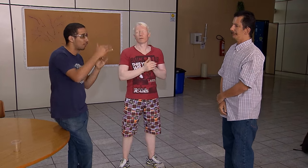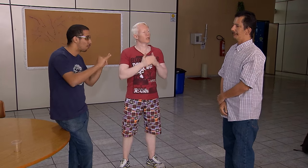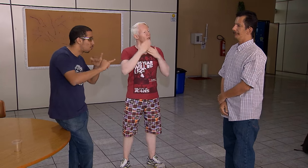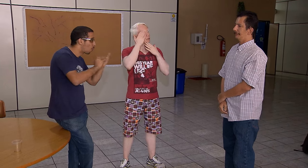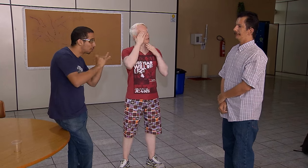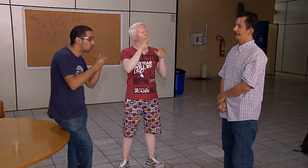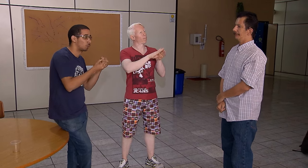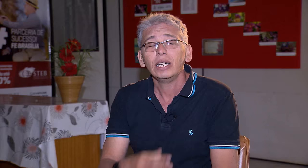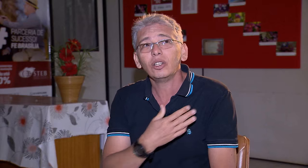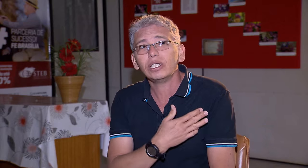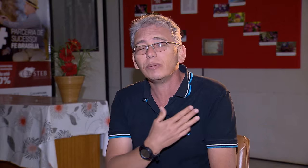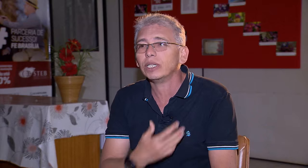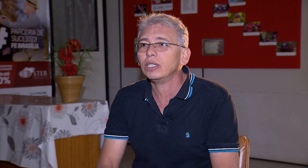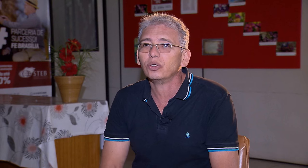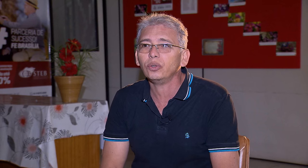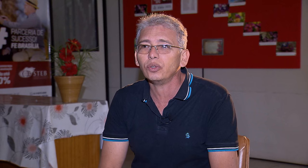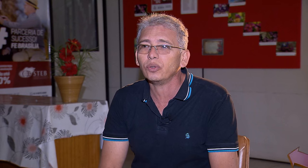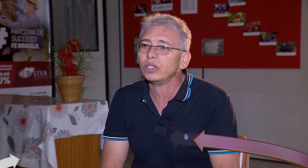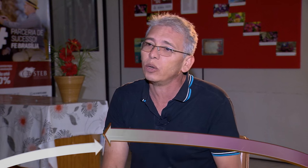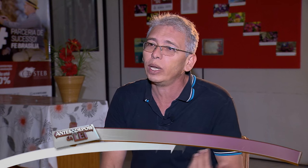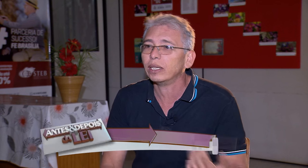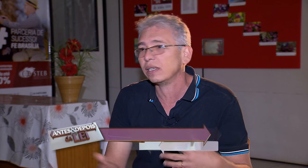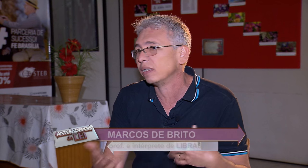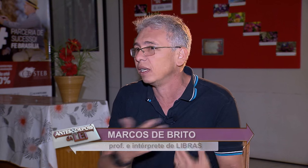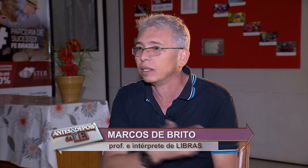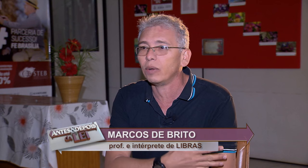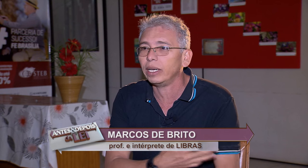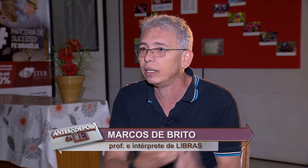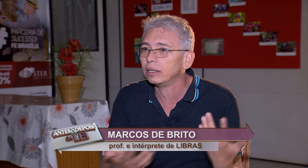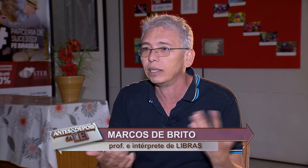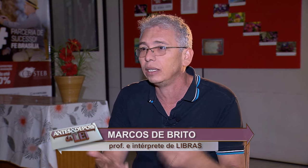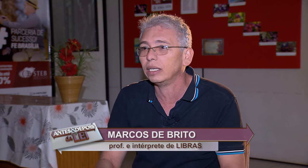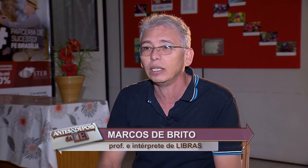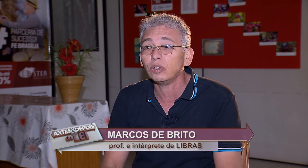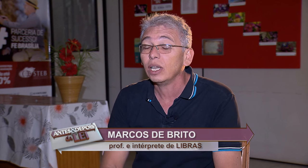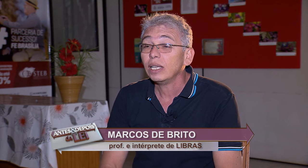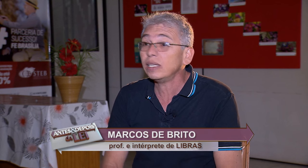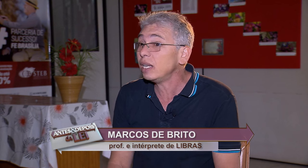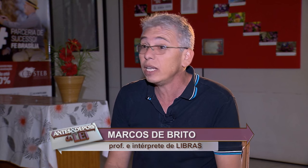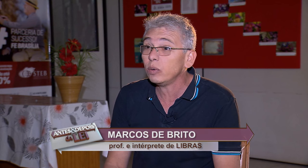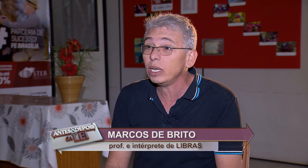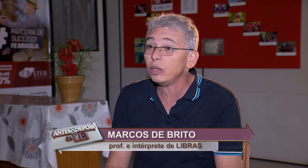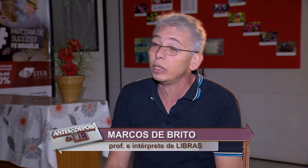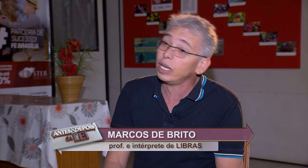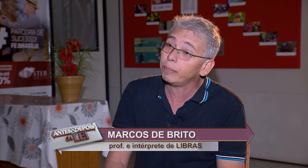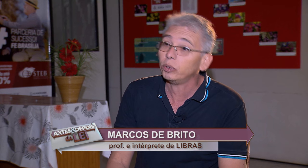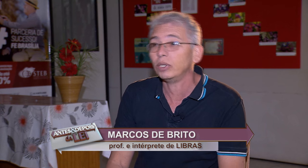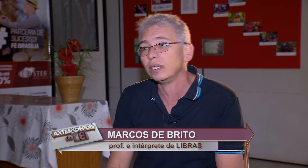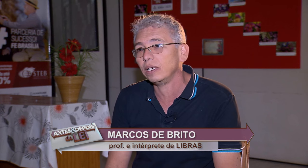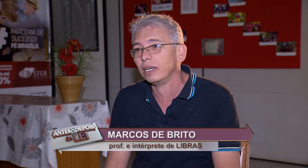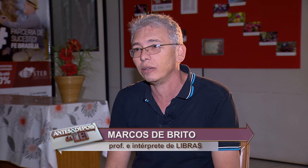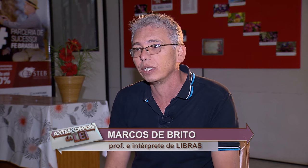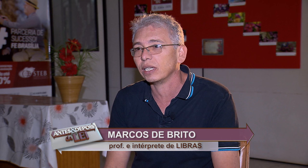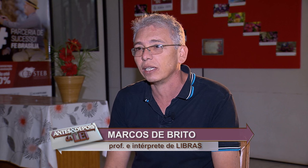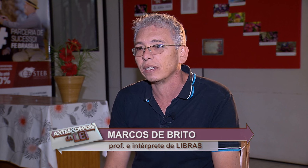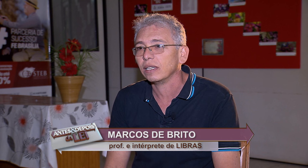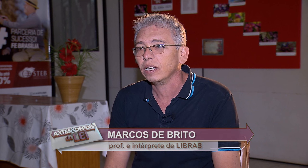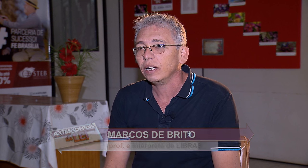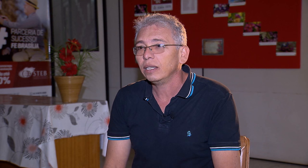surdos. Nós temos aqui surdos com 50, 60, 40, 30 anos, sem língua nenhuma, nem a portuguesa, nem a língua de sinais. Então,